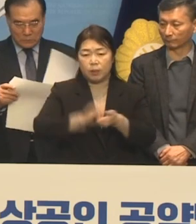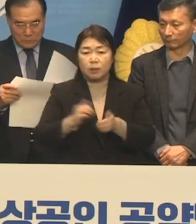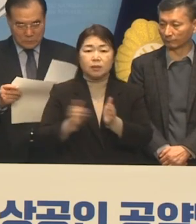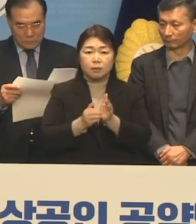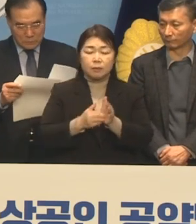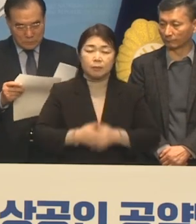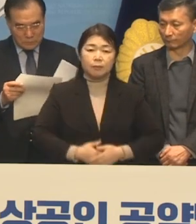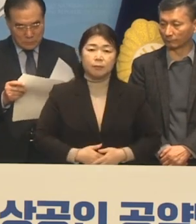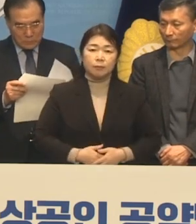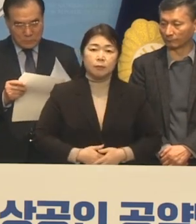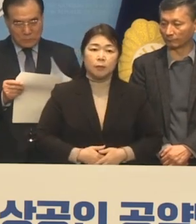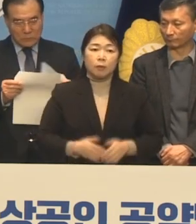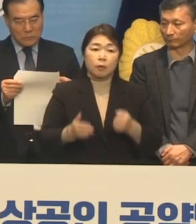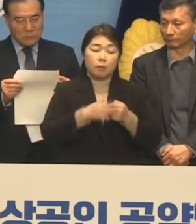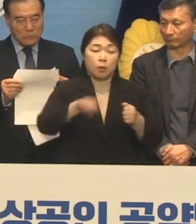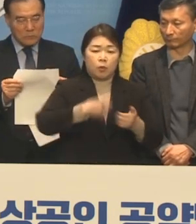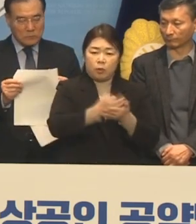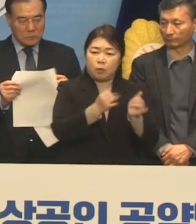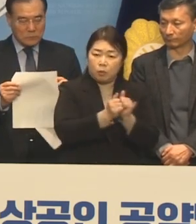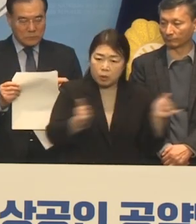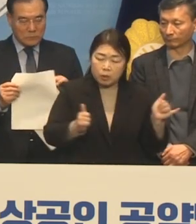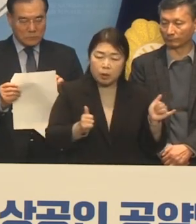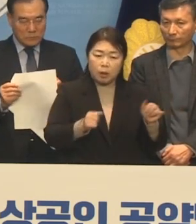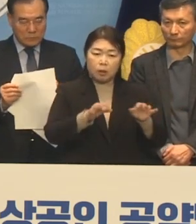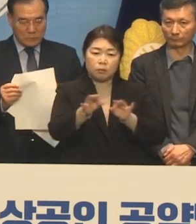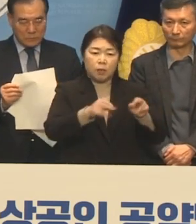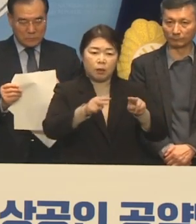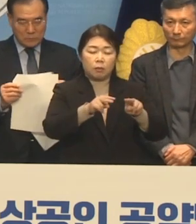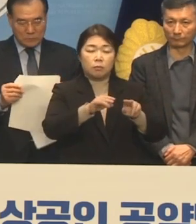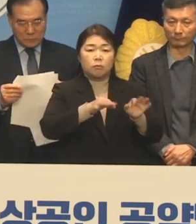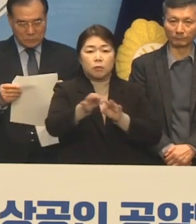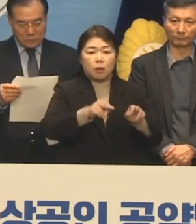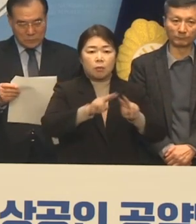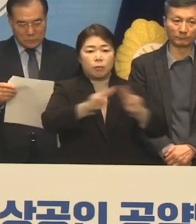소상공인 자영업자들의 원활한 폐업과 재도전을